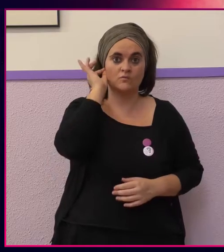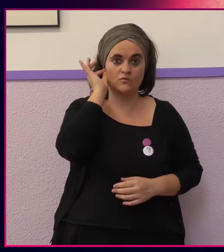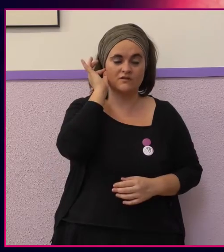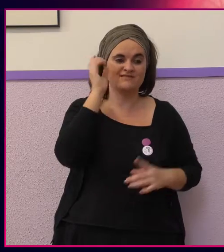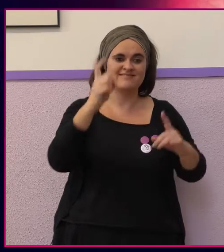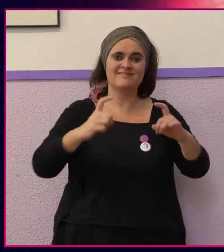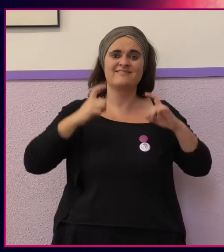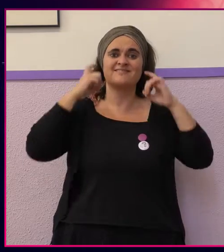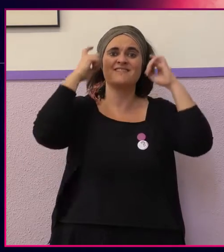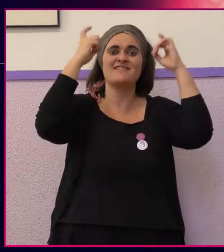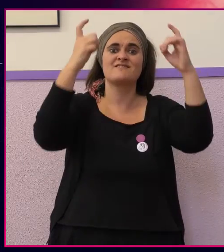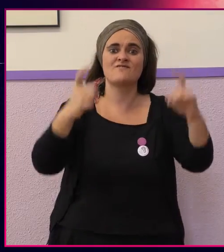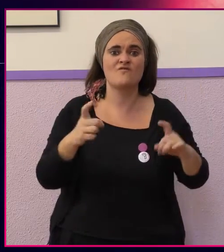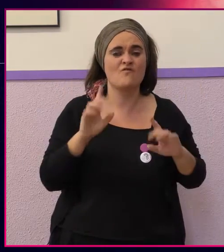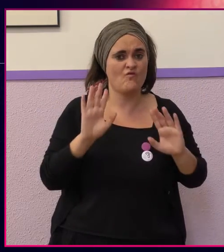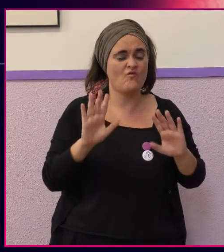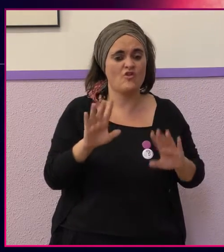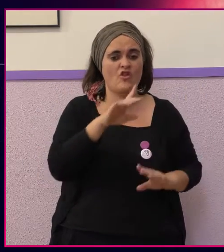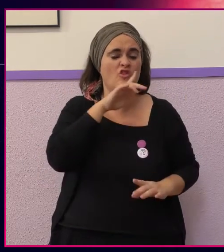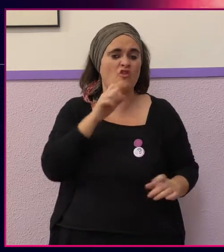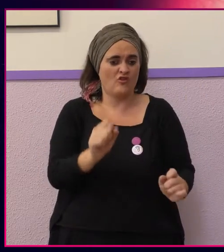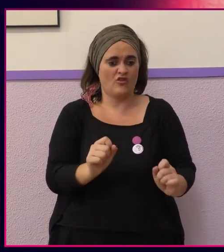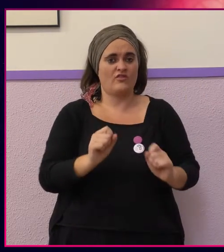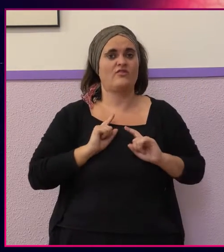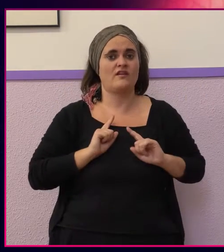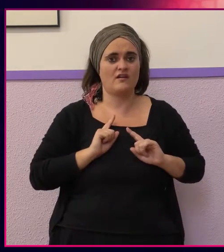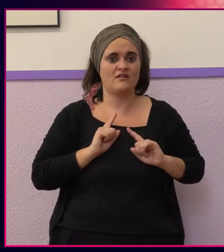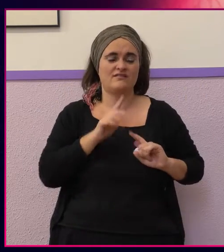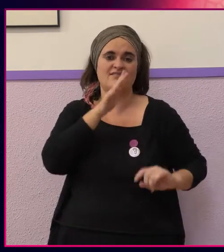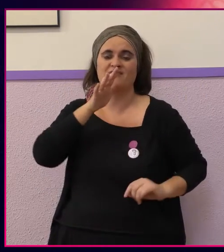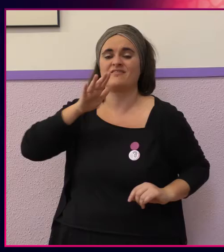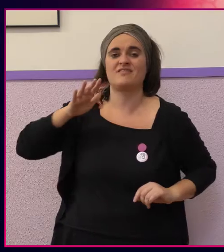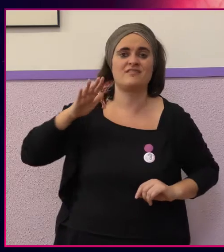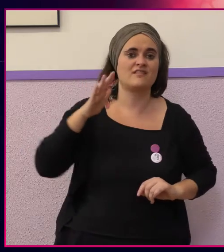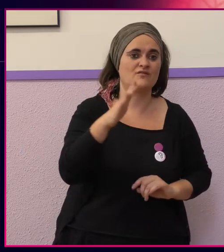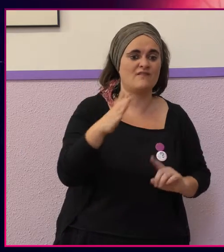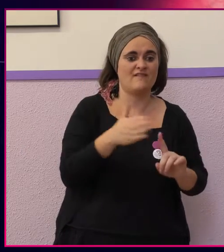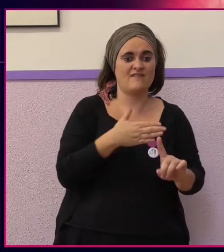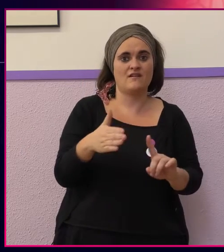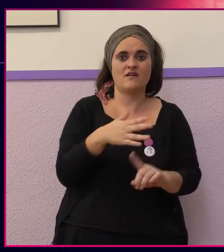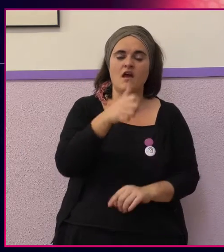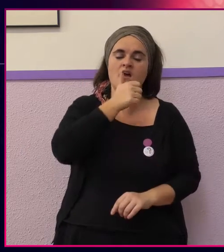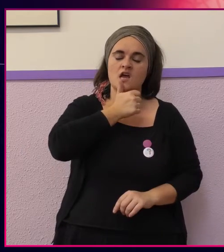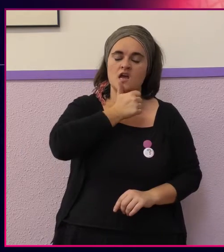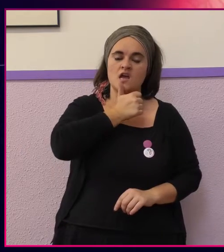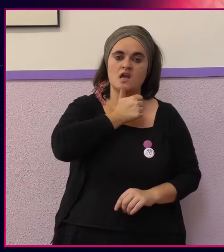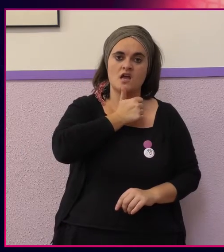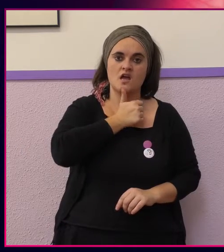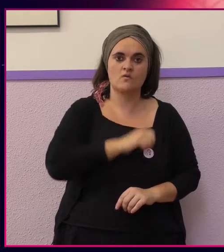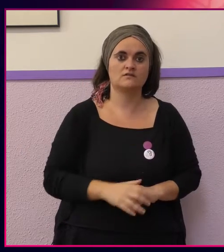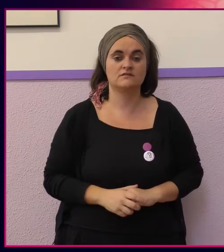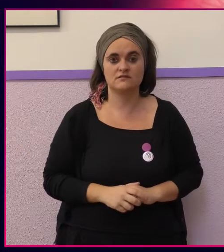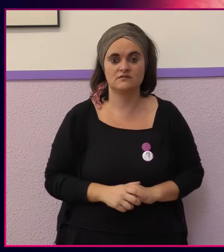hacen el esfuerzo tremendamente doloroso de denunciar la violencia que soportan se